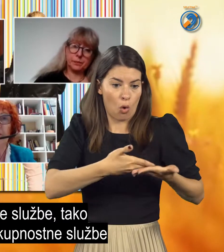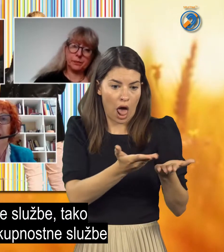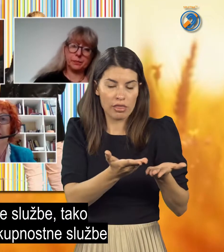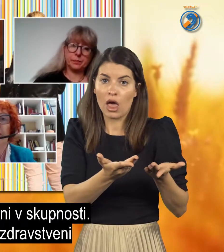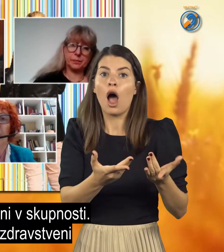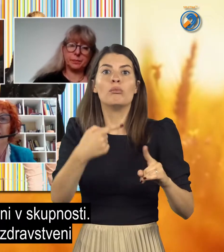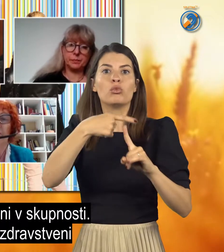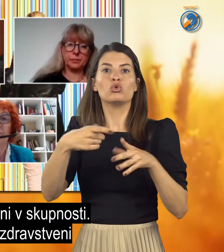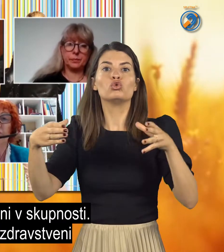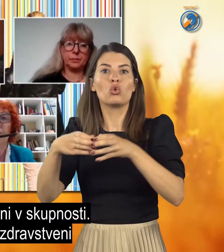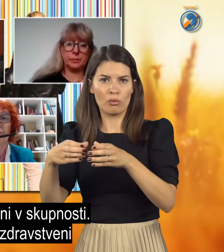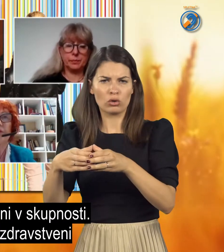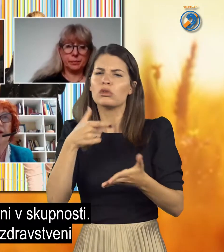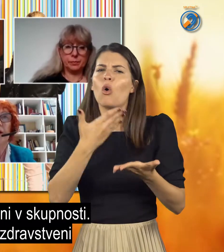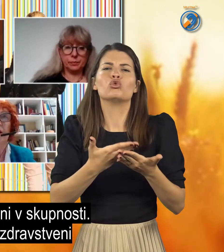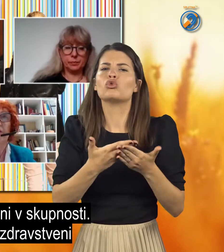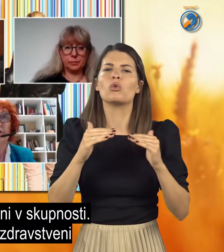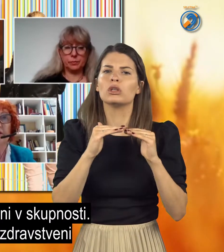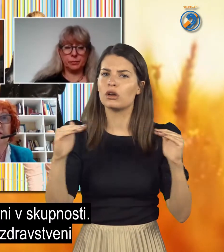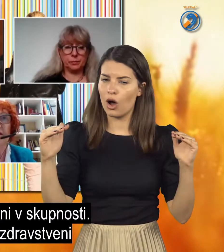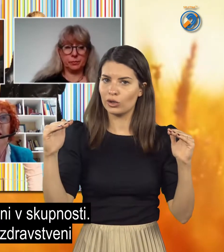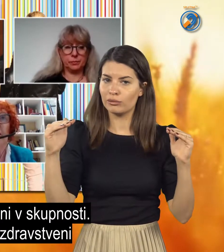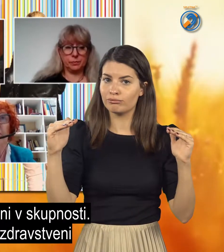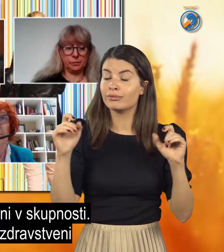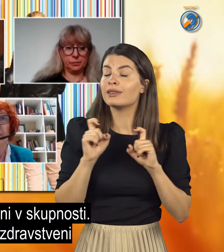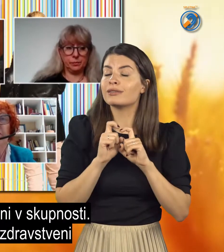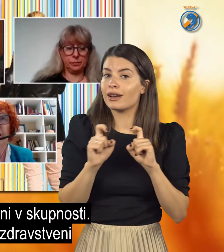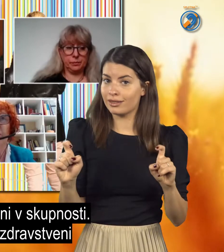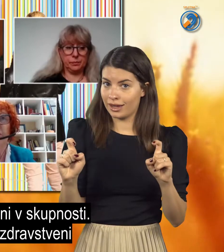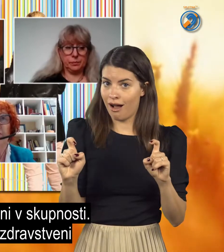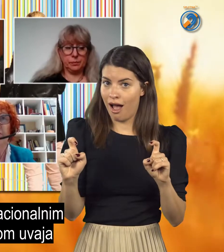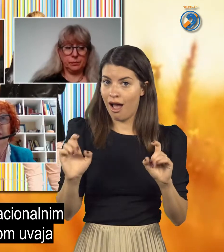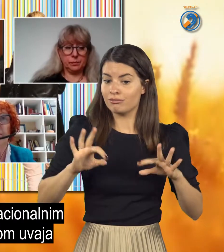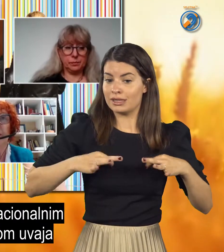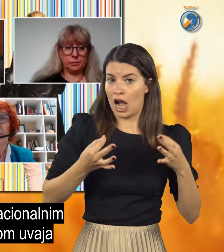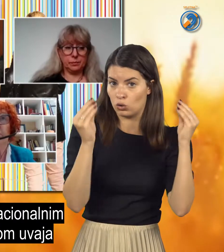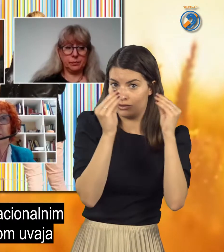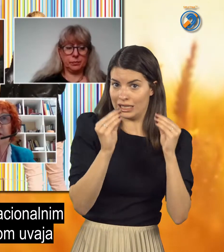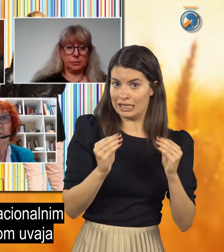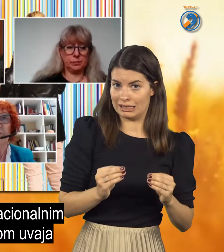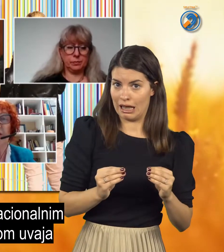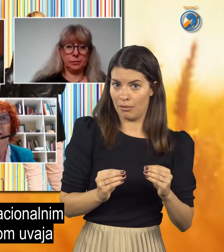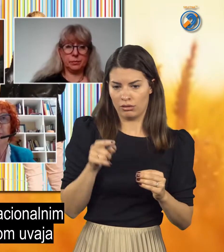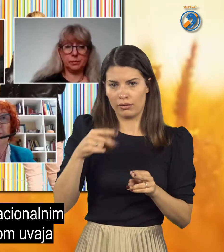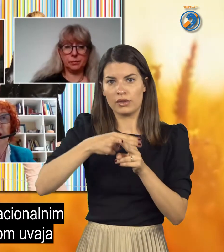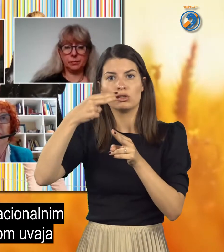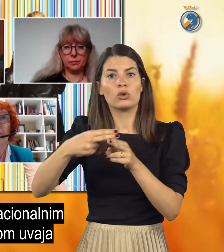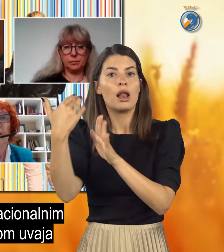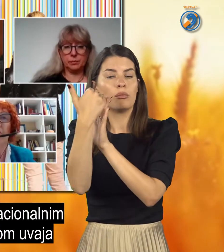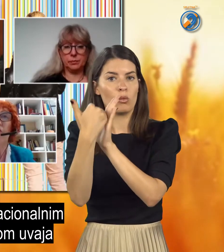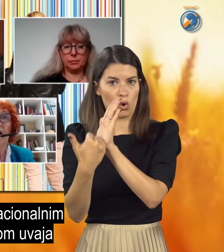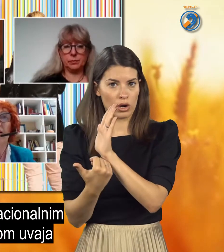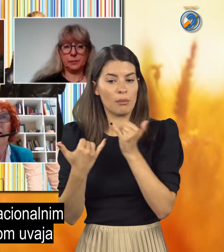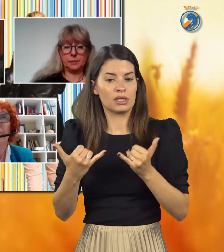na primarni ravni in v skupnosti. In zaradi tega, se pravi, zdravstveni sistem z tem nacionalnim